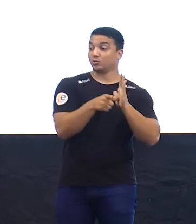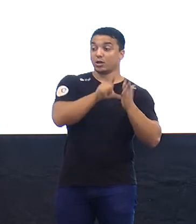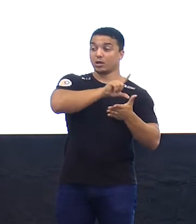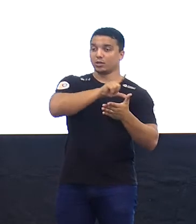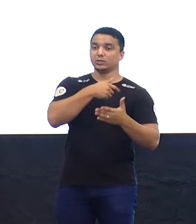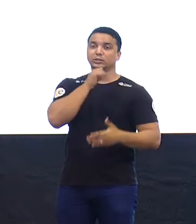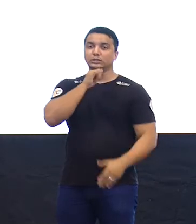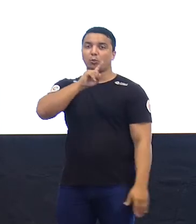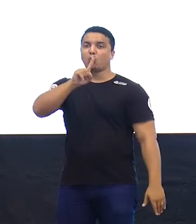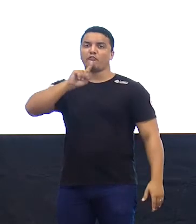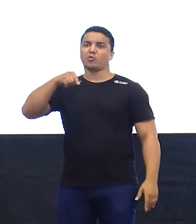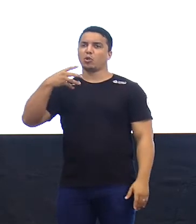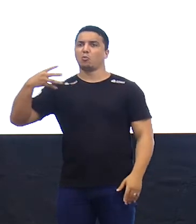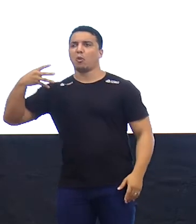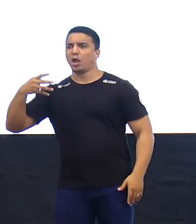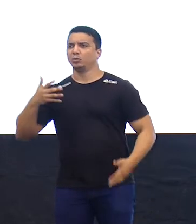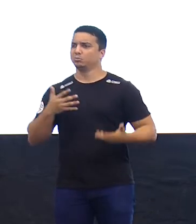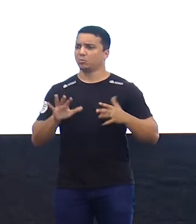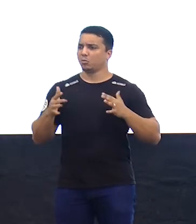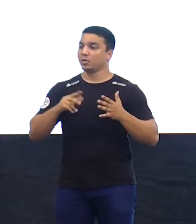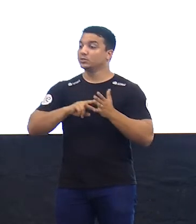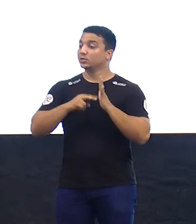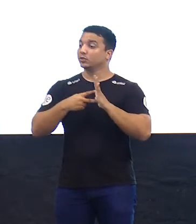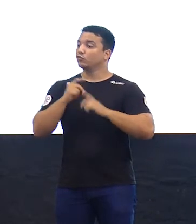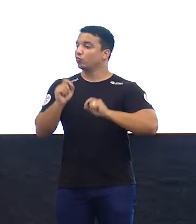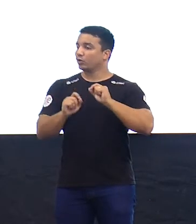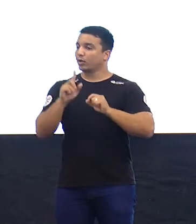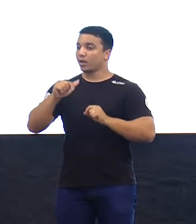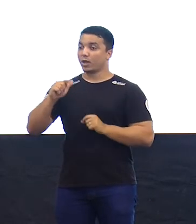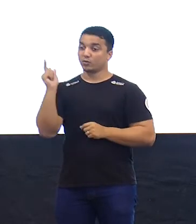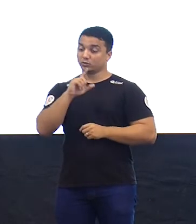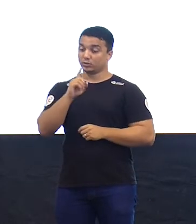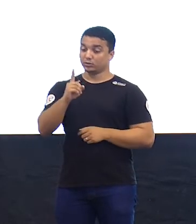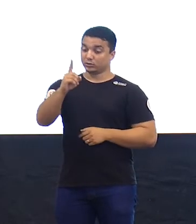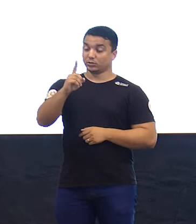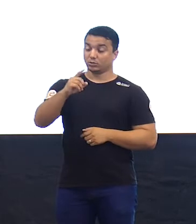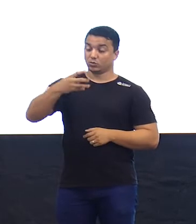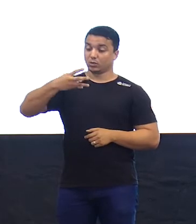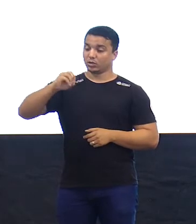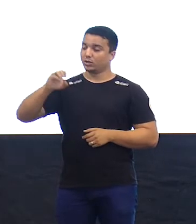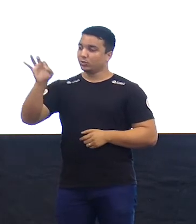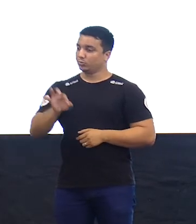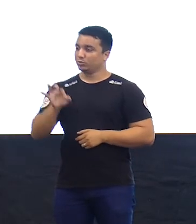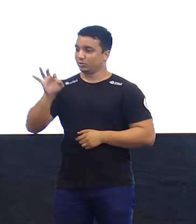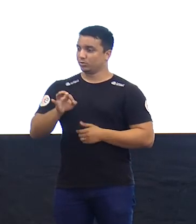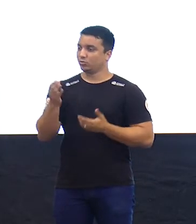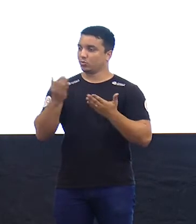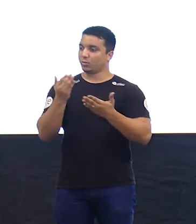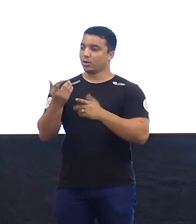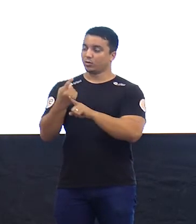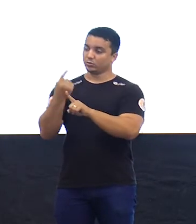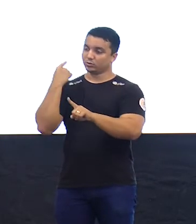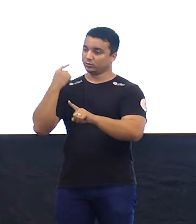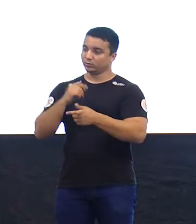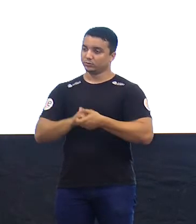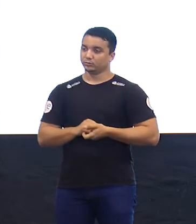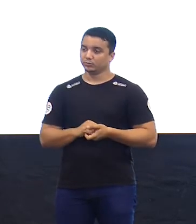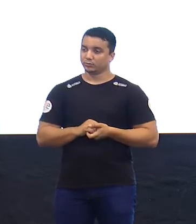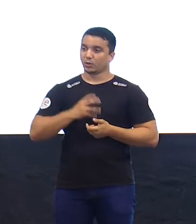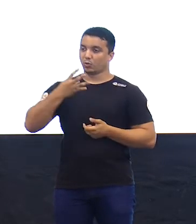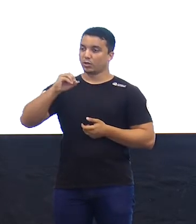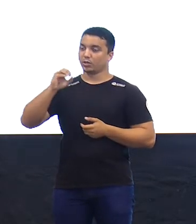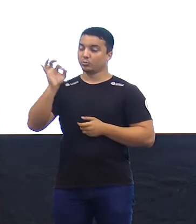tipo 1,4, significa que ele foi para 140% do que ele era, aumentou